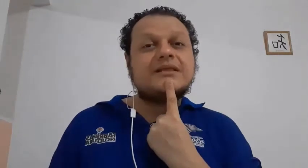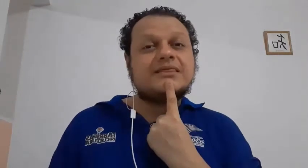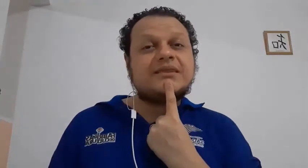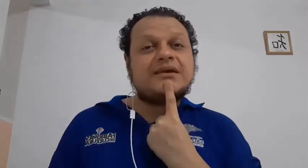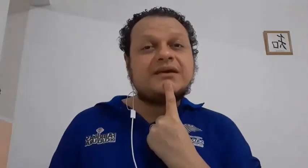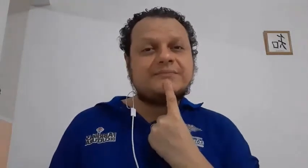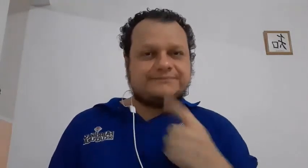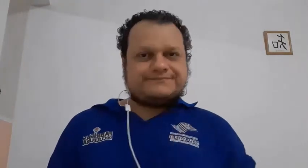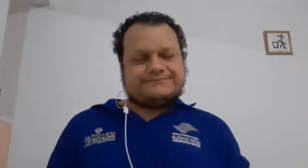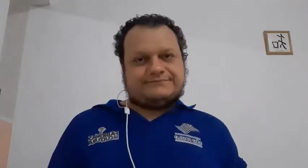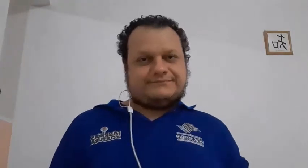T.